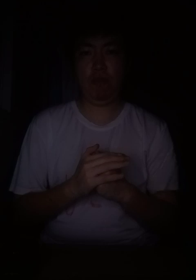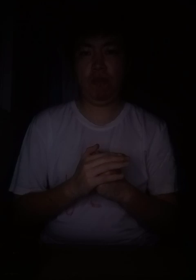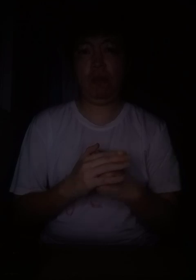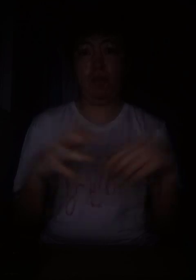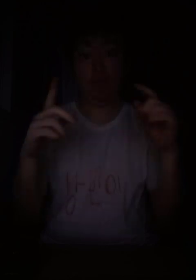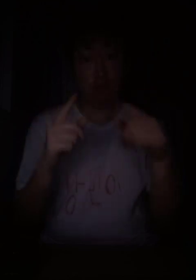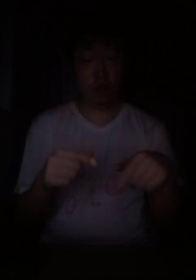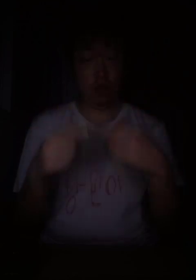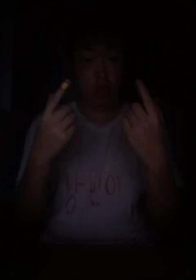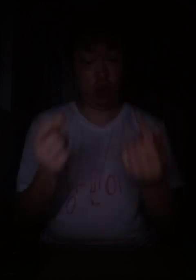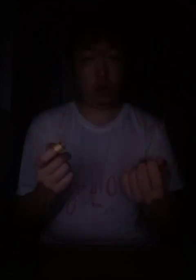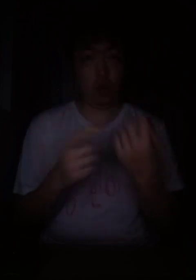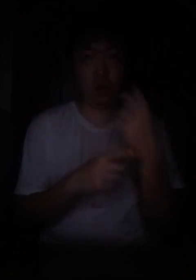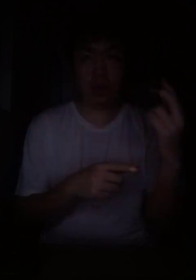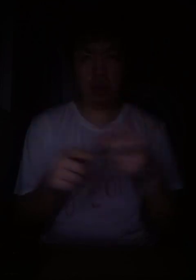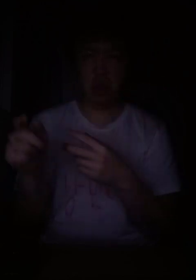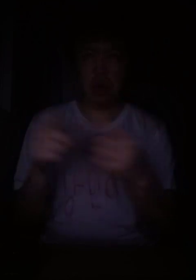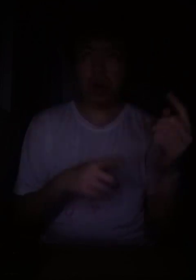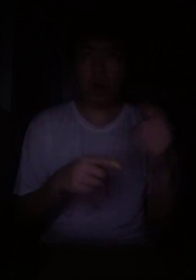얼마 전에는 또 투견을 검거하다가